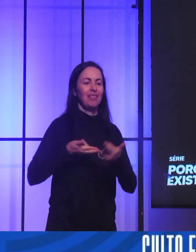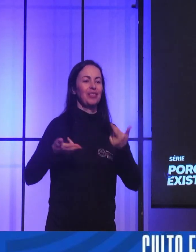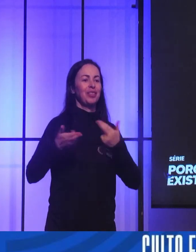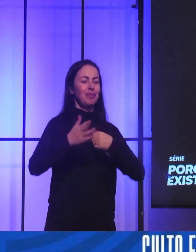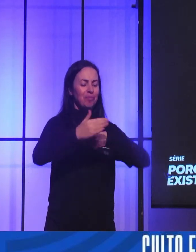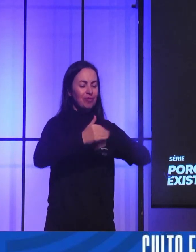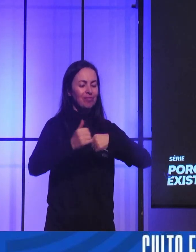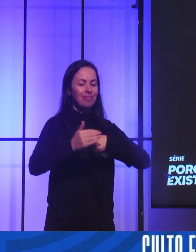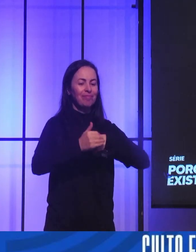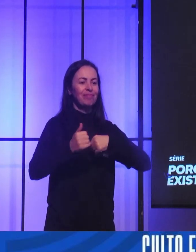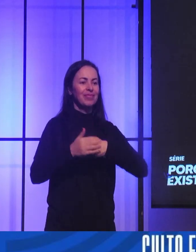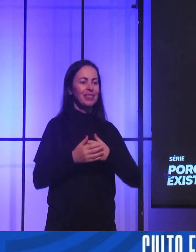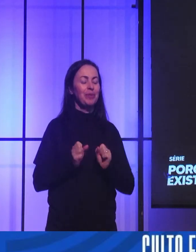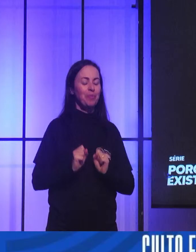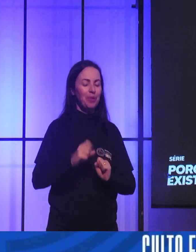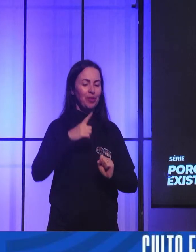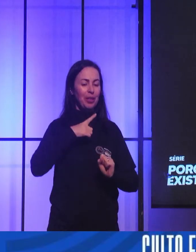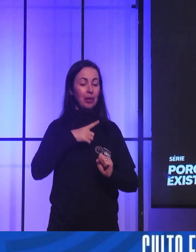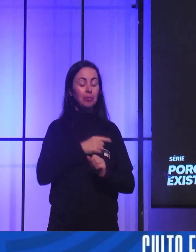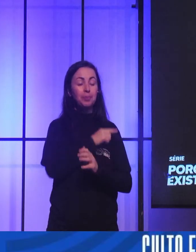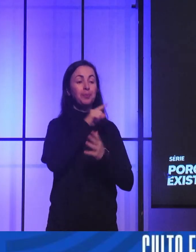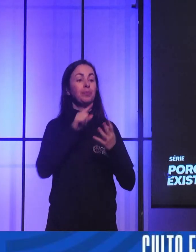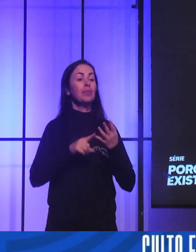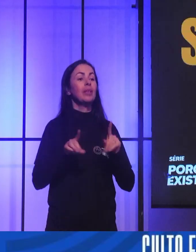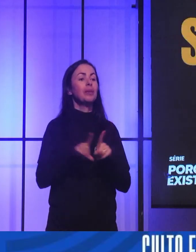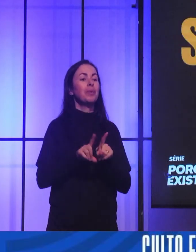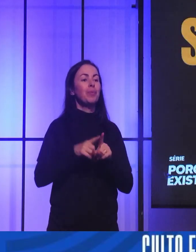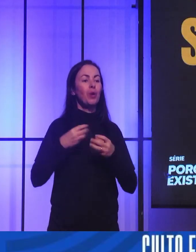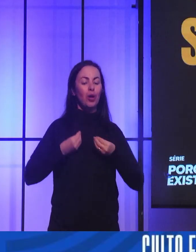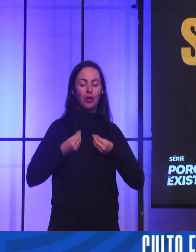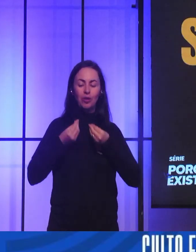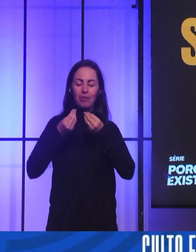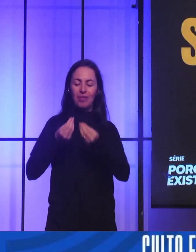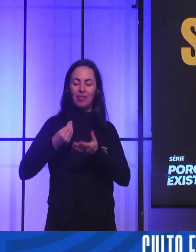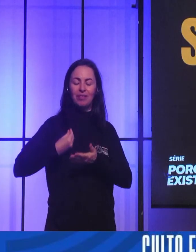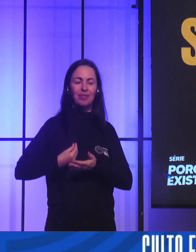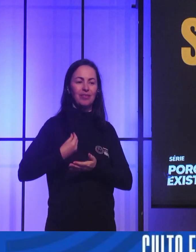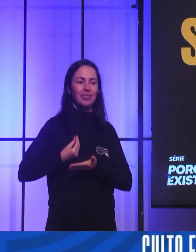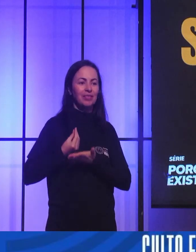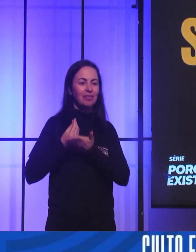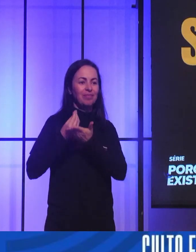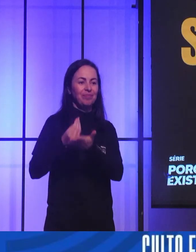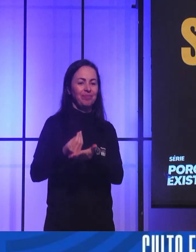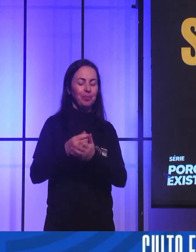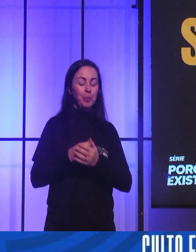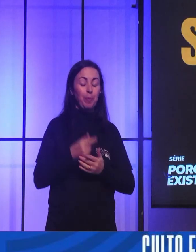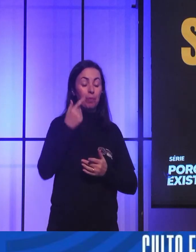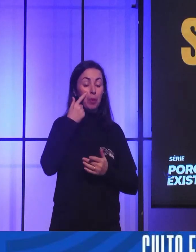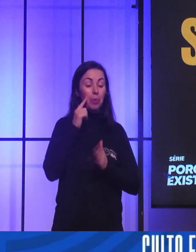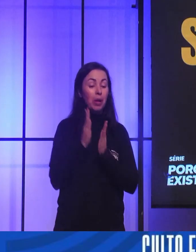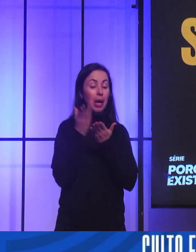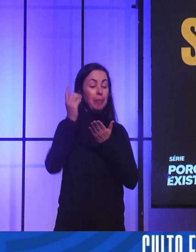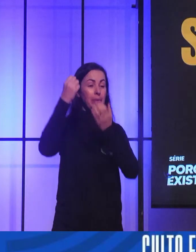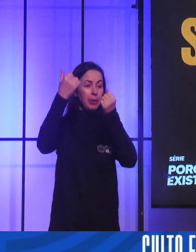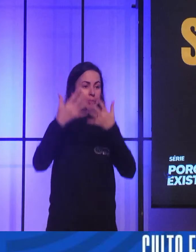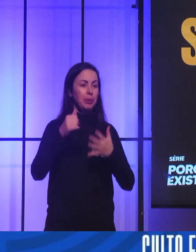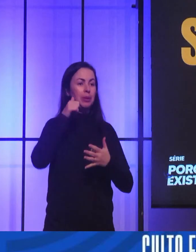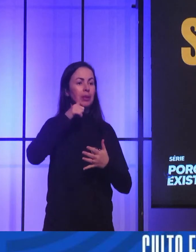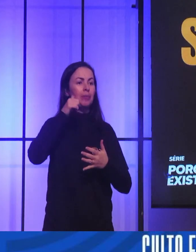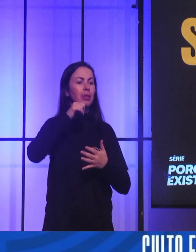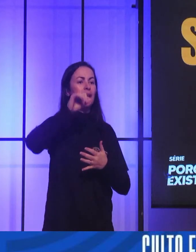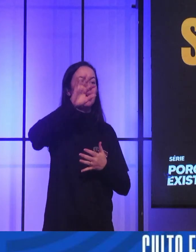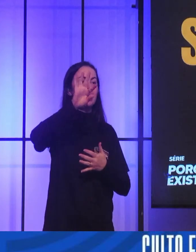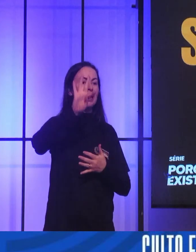criar relacionamentos e você pode doar a sua vida. A Bíblia fala a respeito de uma mulher chamada